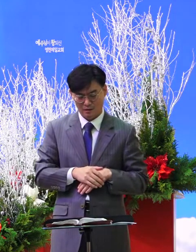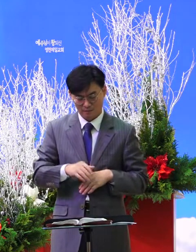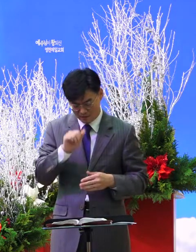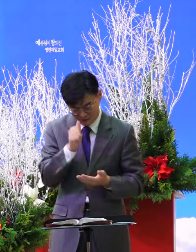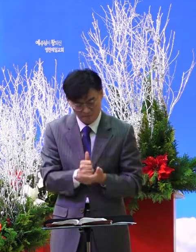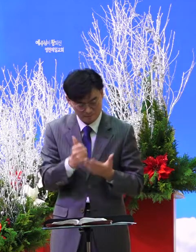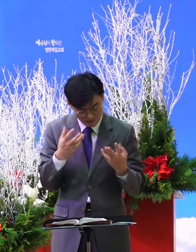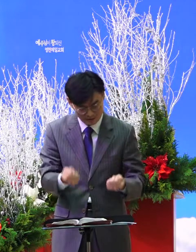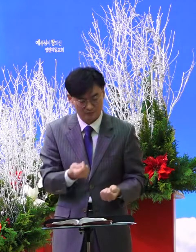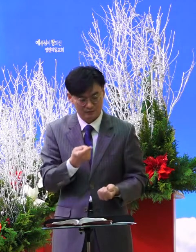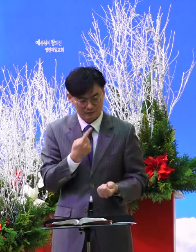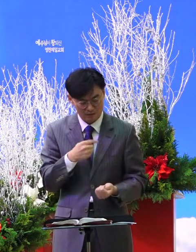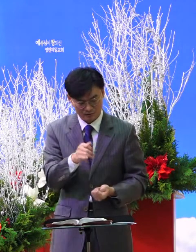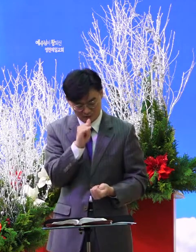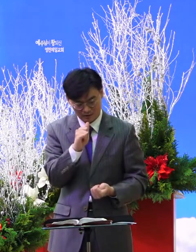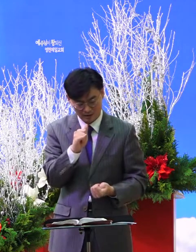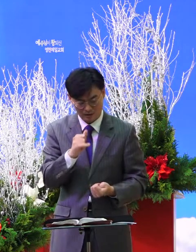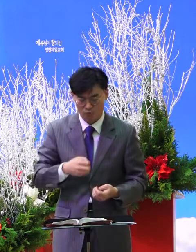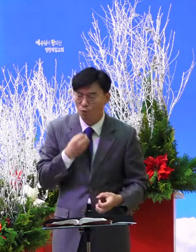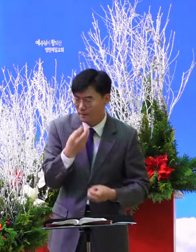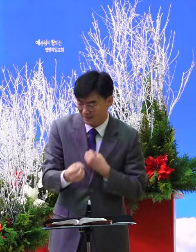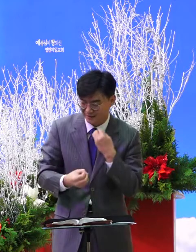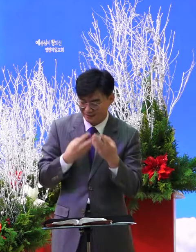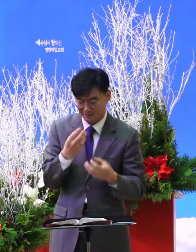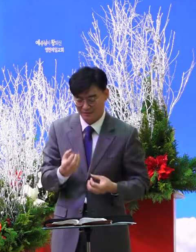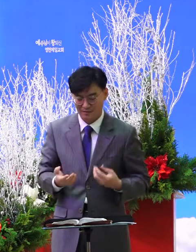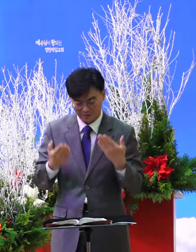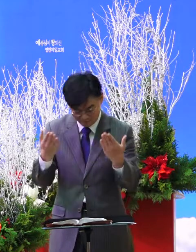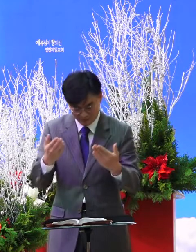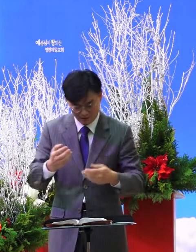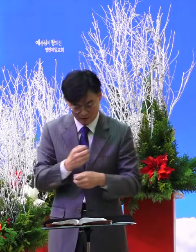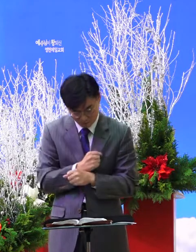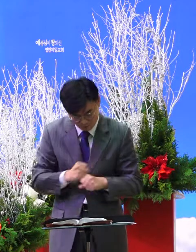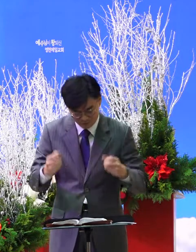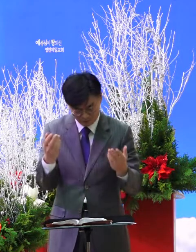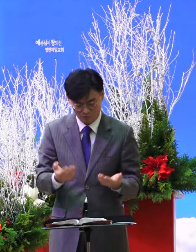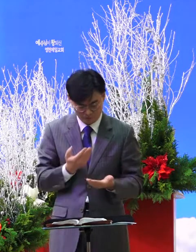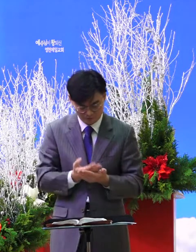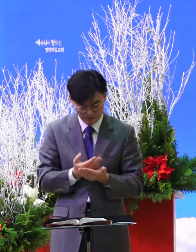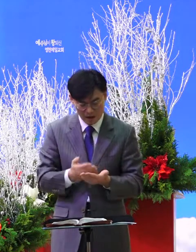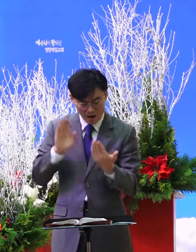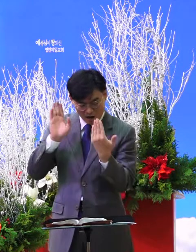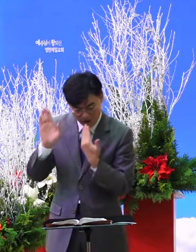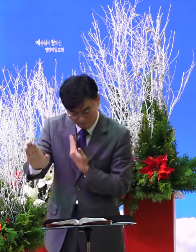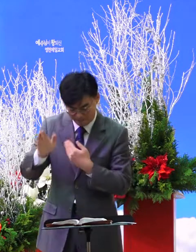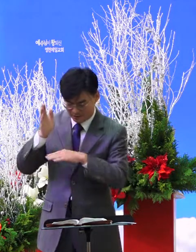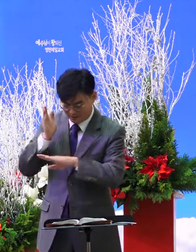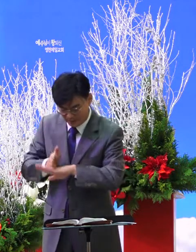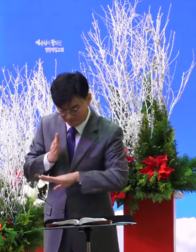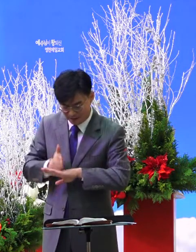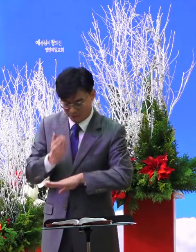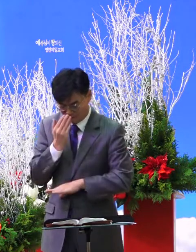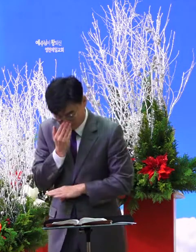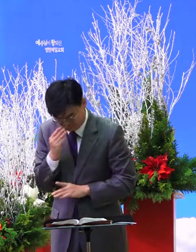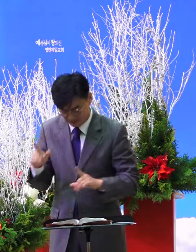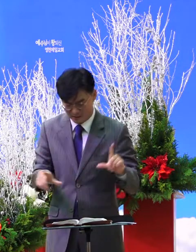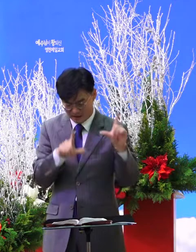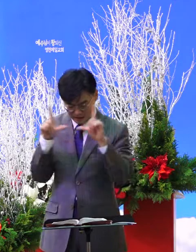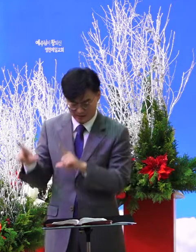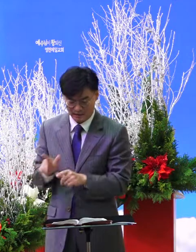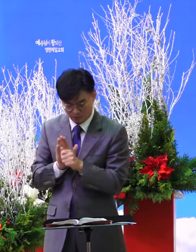고백하오니 용서하여 주시옵고 남은 시간들을 감사하며 소중하게 사용토록 축복하여